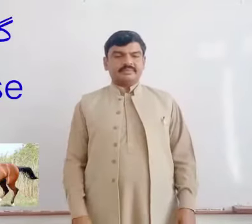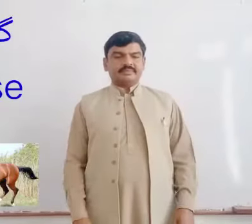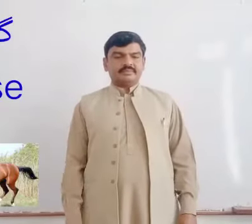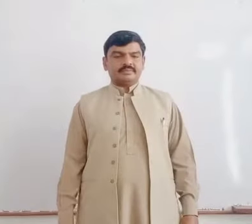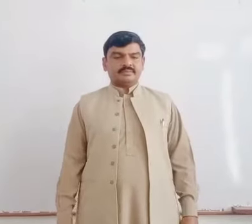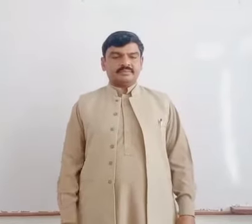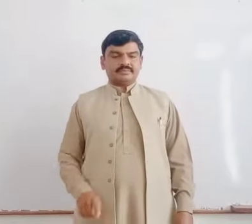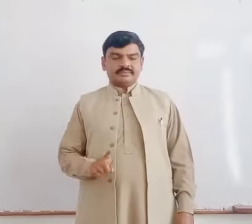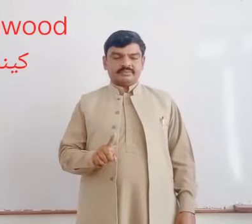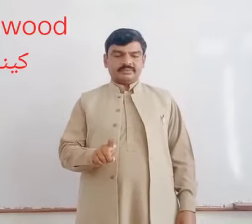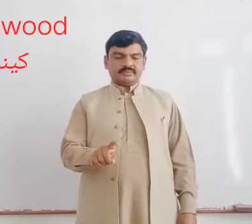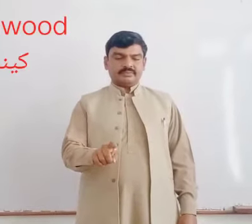केंचुआ,